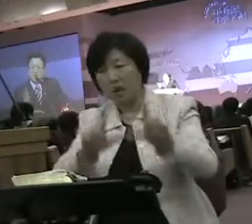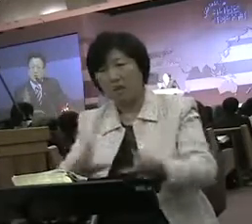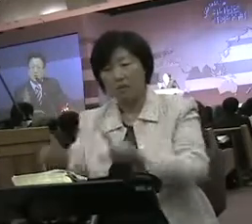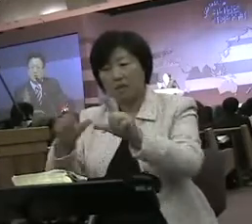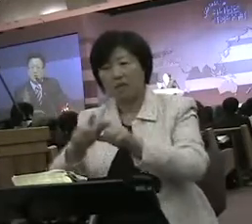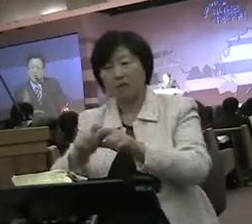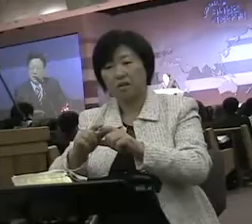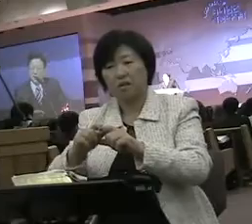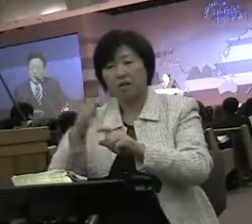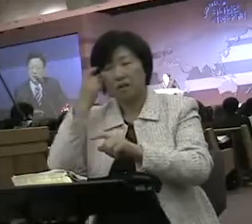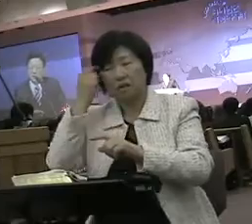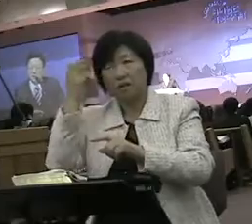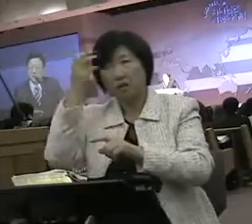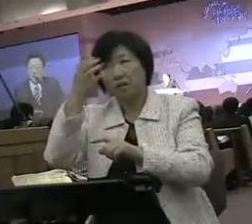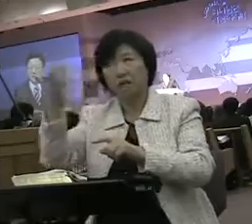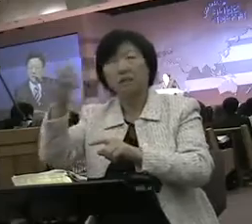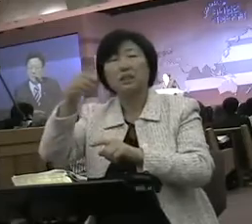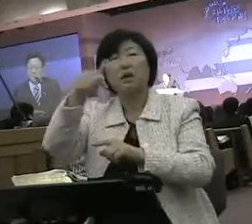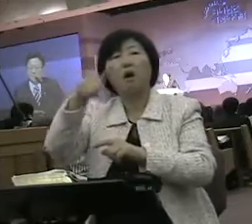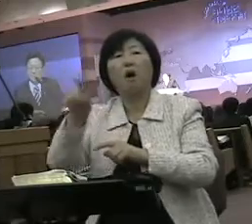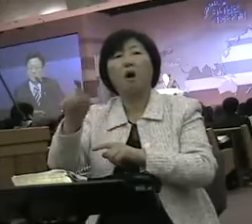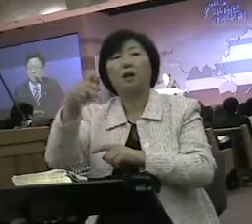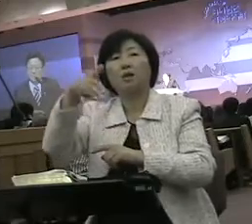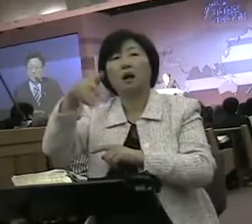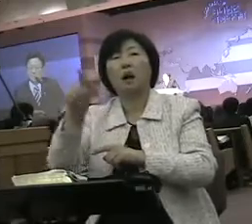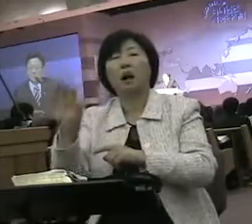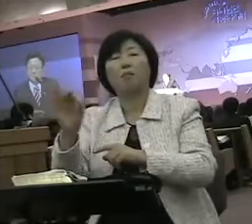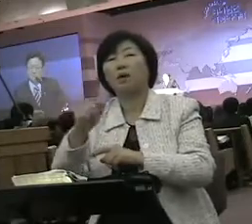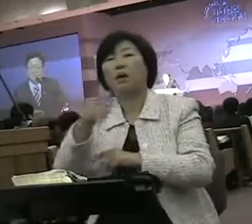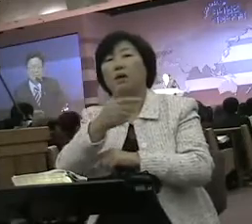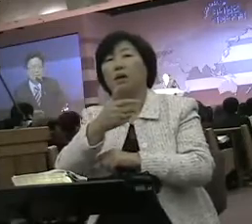영적 거장을 만날 기회가 있었습니까?